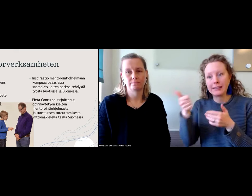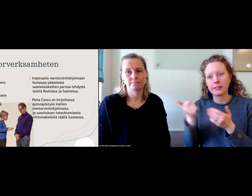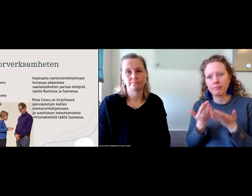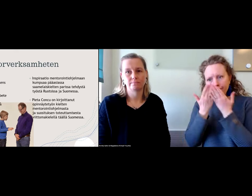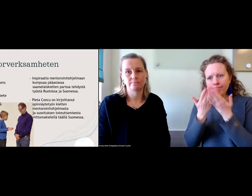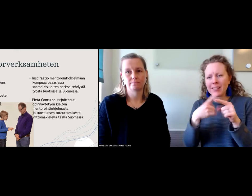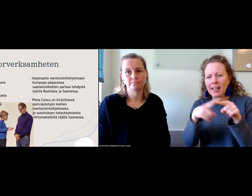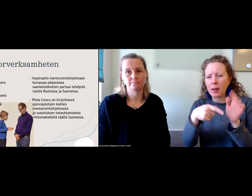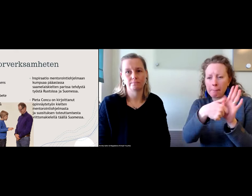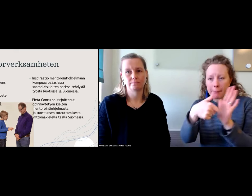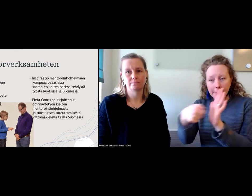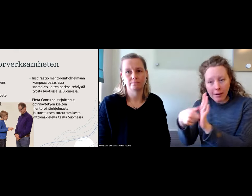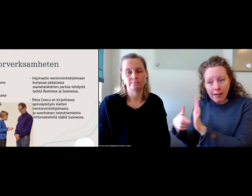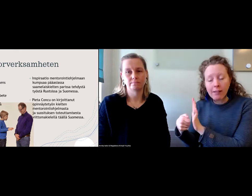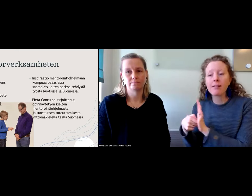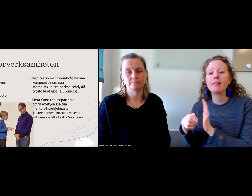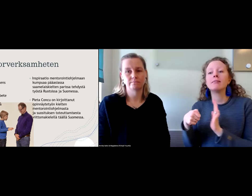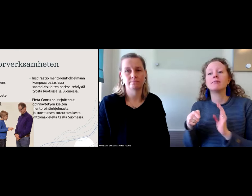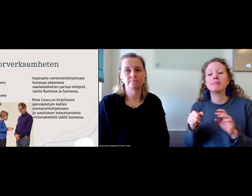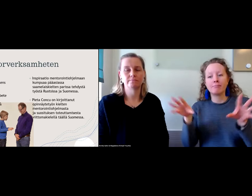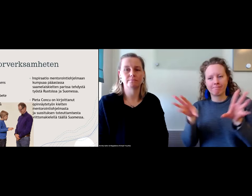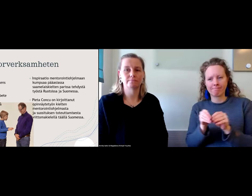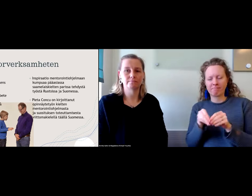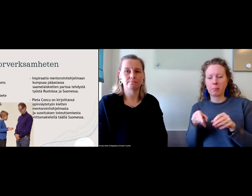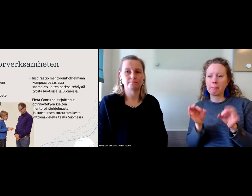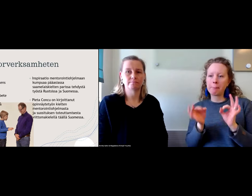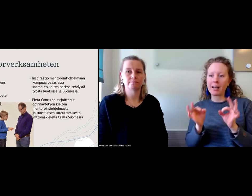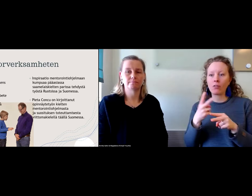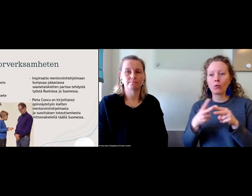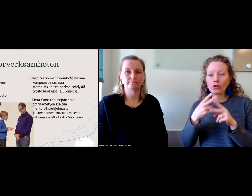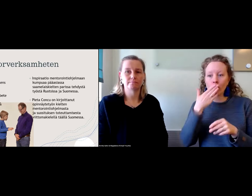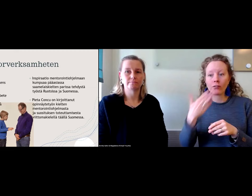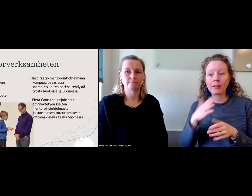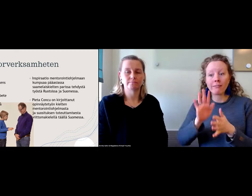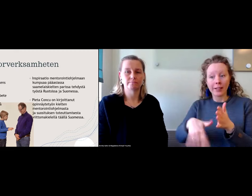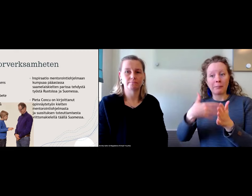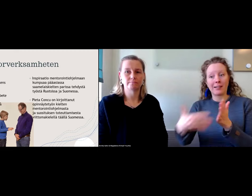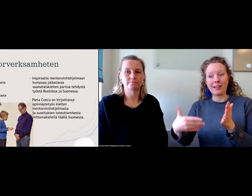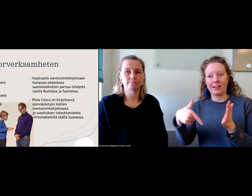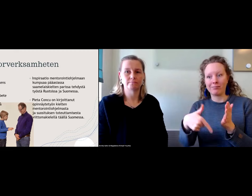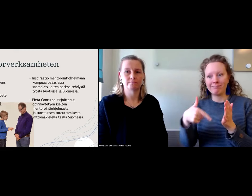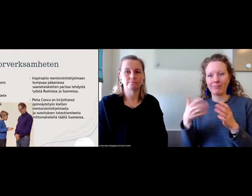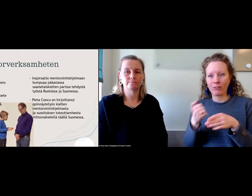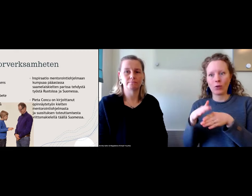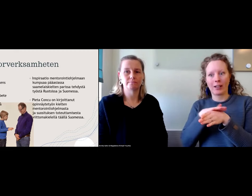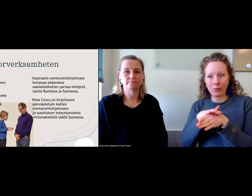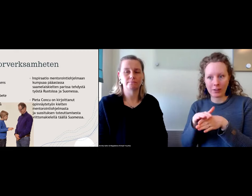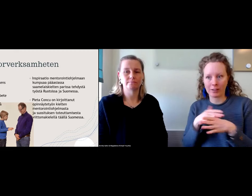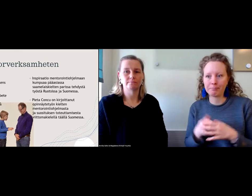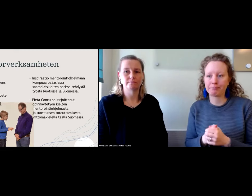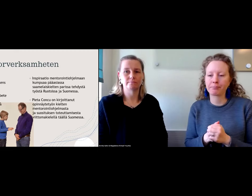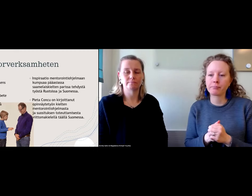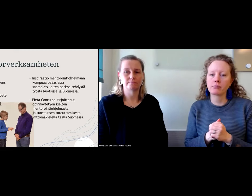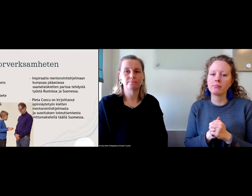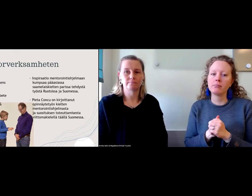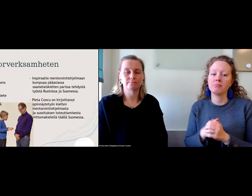kirjoittanut opinnäytetyön. Hän oli ensin käynyt läpi erilaisia malleja, joita mentorointiin on olemassa, ja hän lähti miettimään,